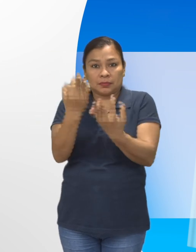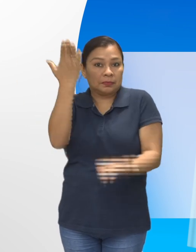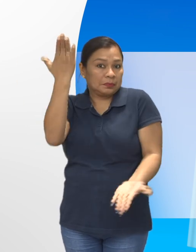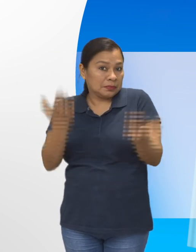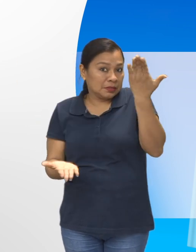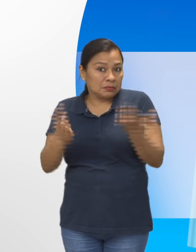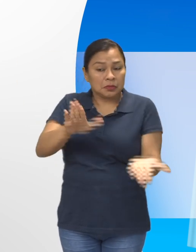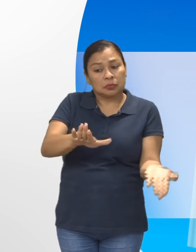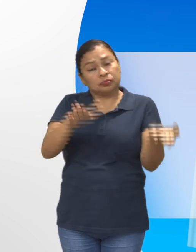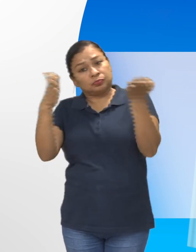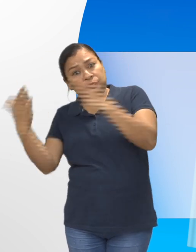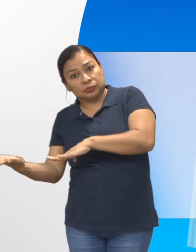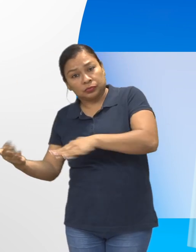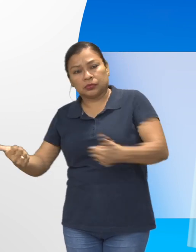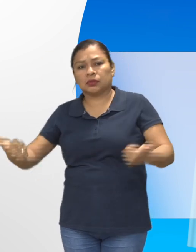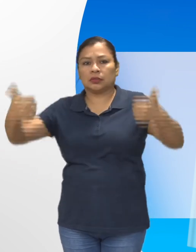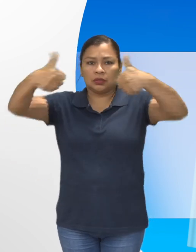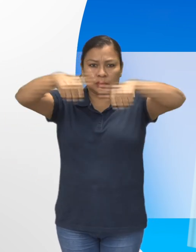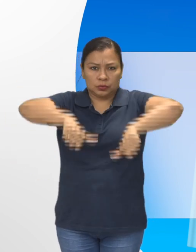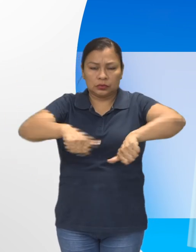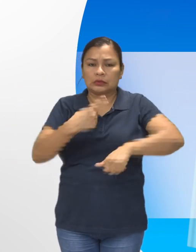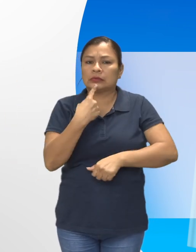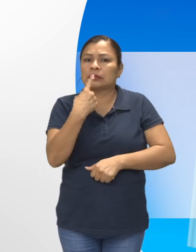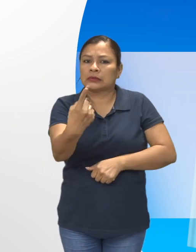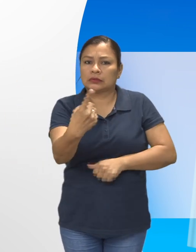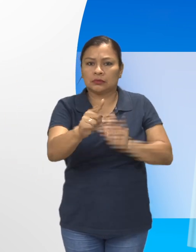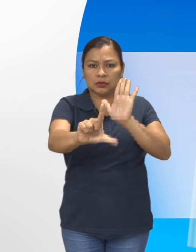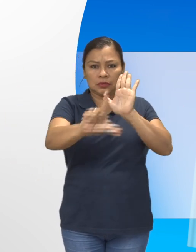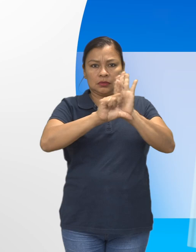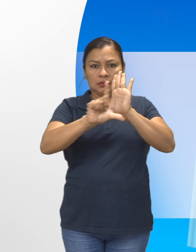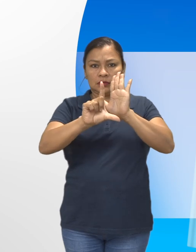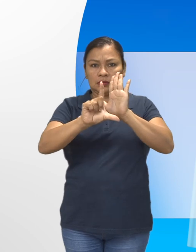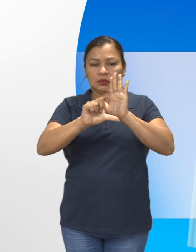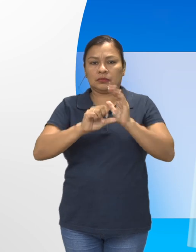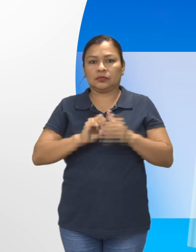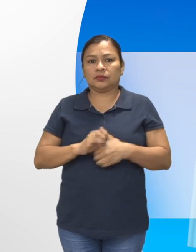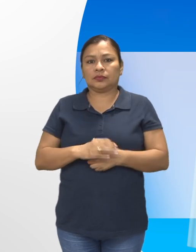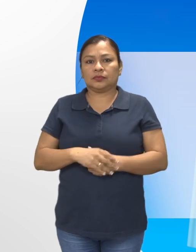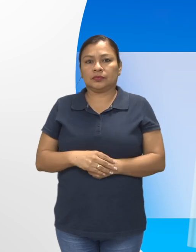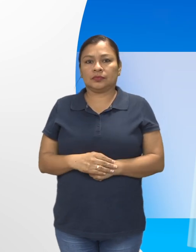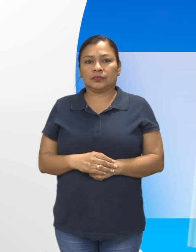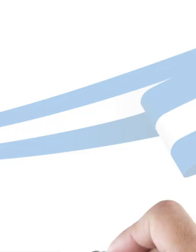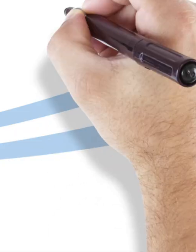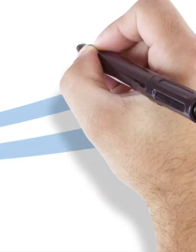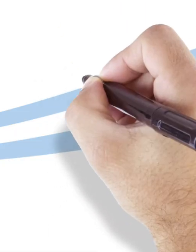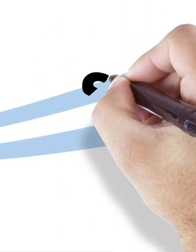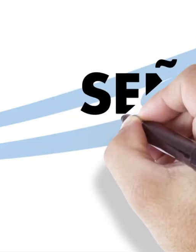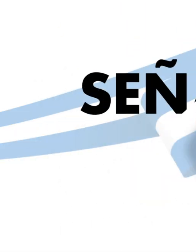Y a sus familiares en casos de muerte en la forma y condiciones que determine la ley.